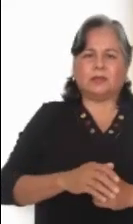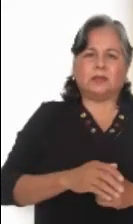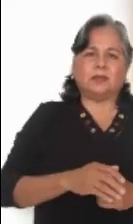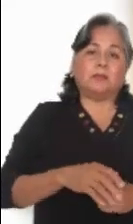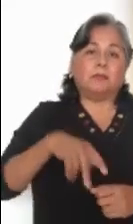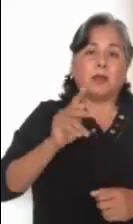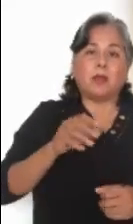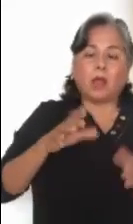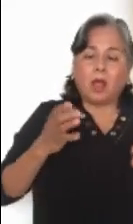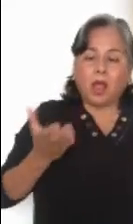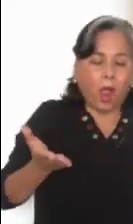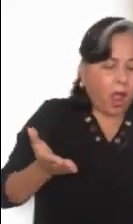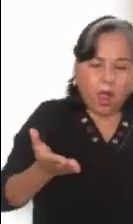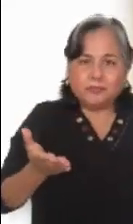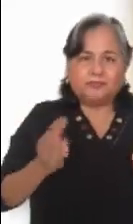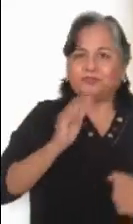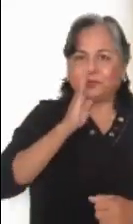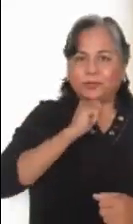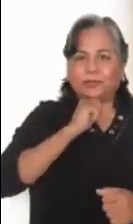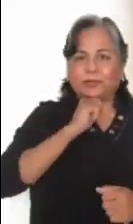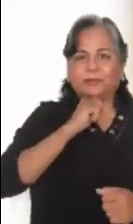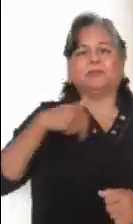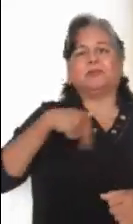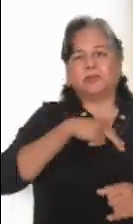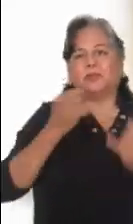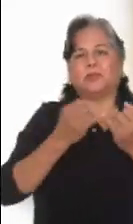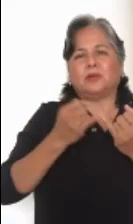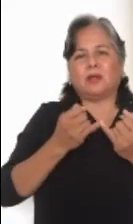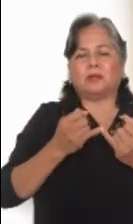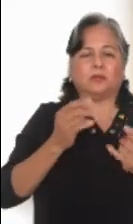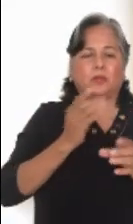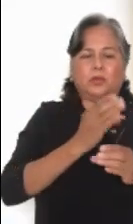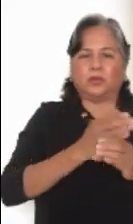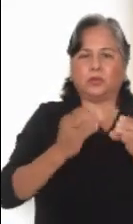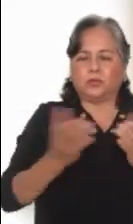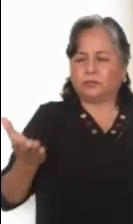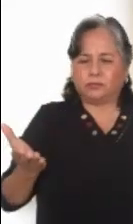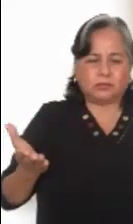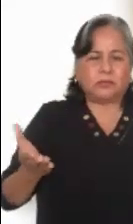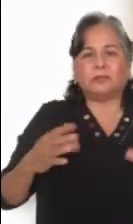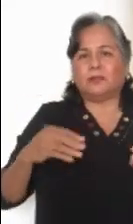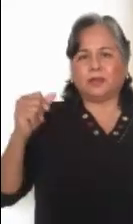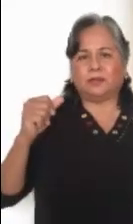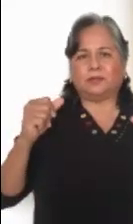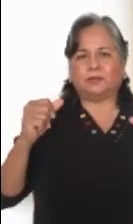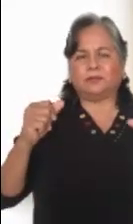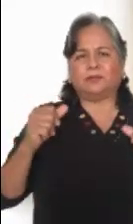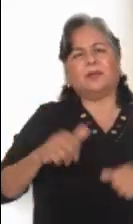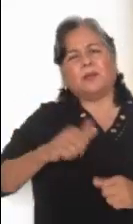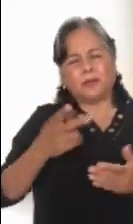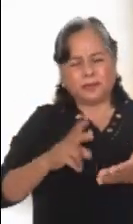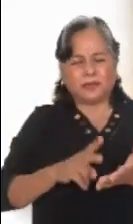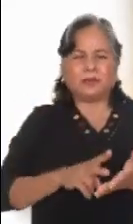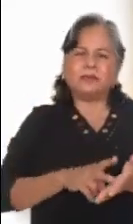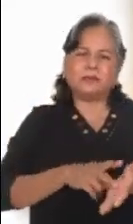manos vacías por querer atrapar las dos cosas. En cambio, otras veces elegimos un bien,